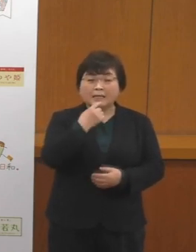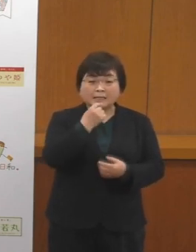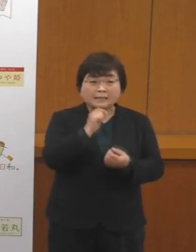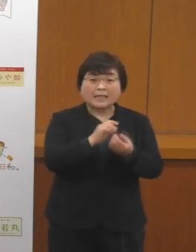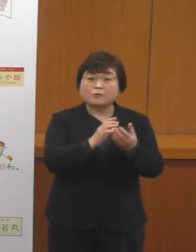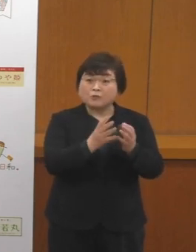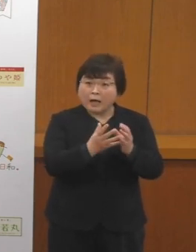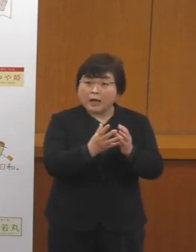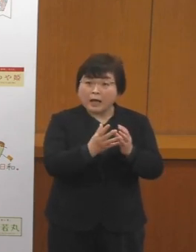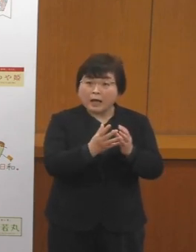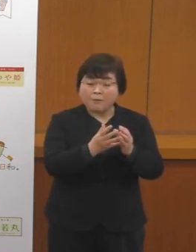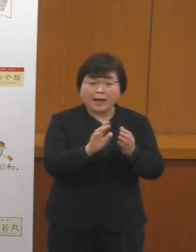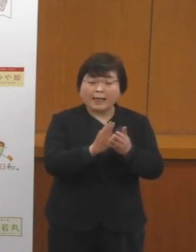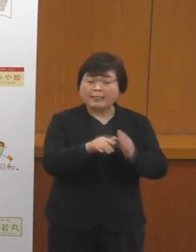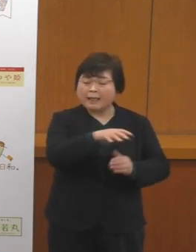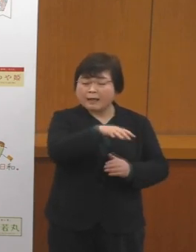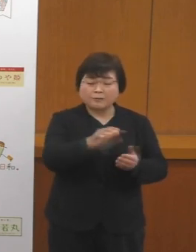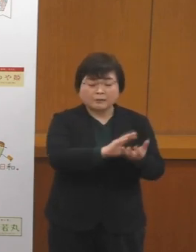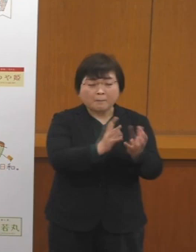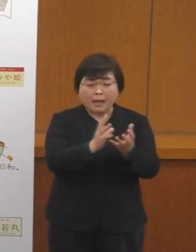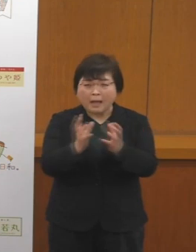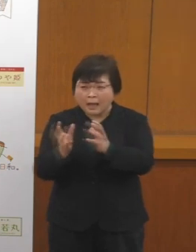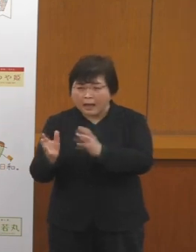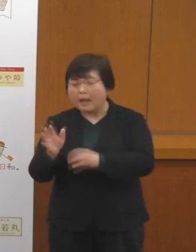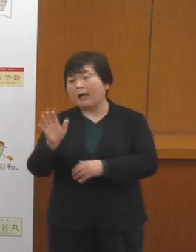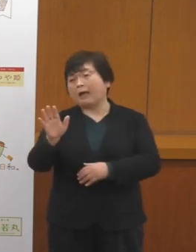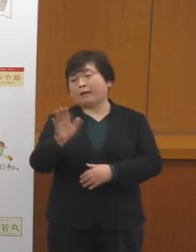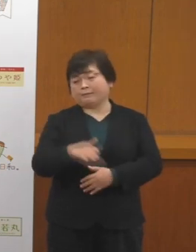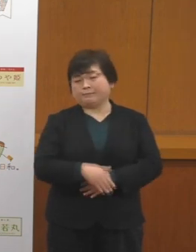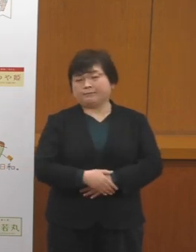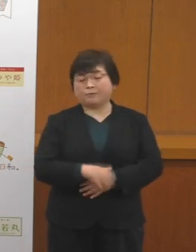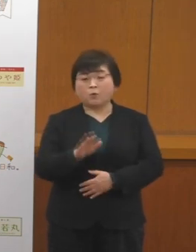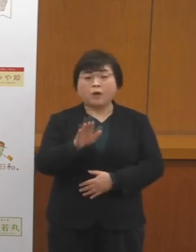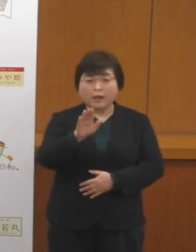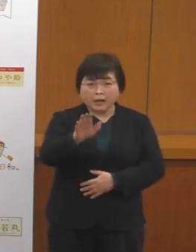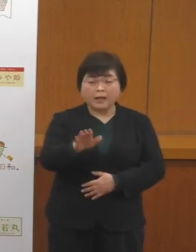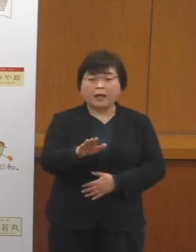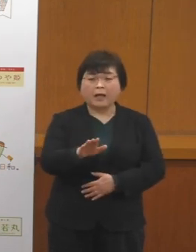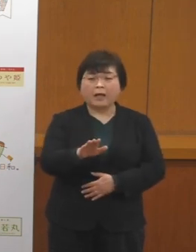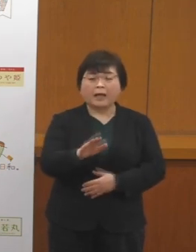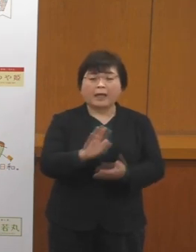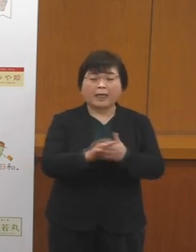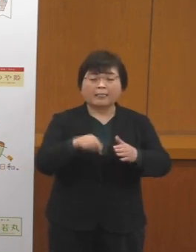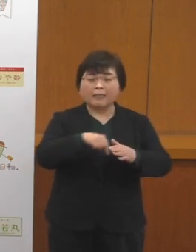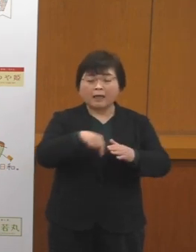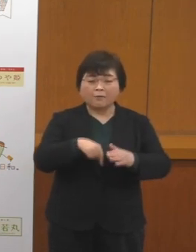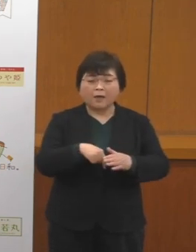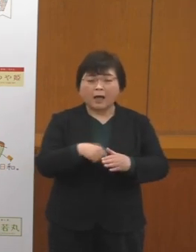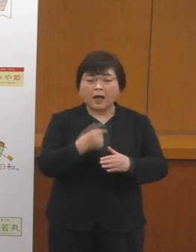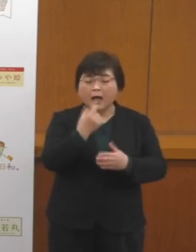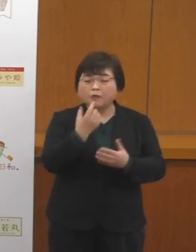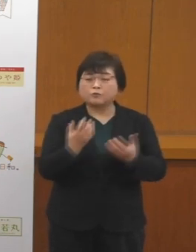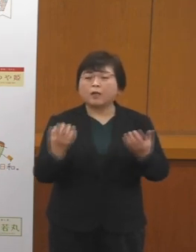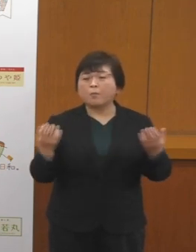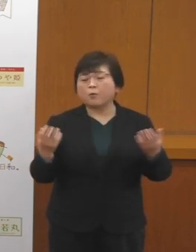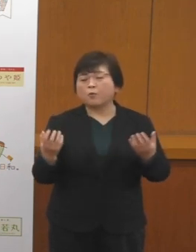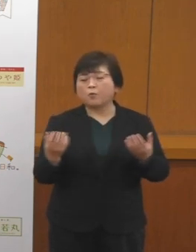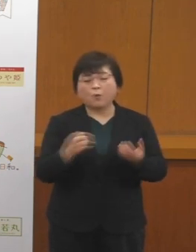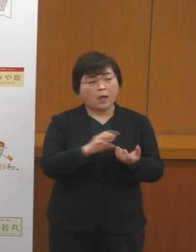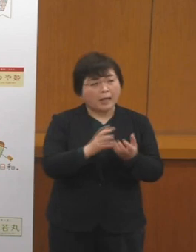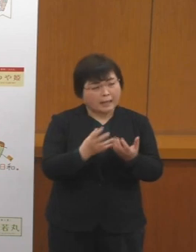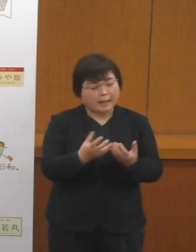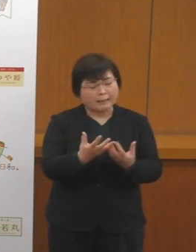桜の花はもう県内各地で満開になっておりますけどもこれから県内は果物の花が